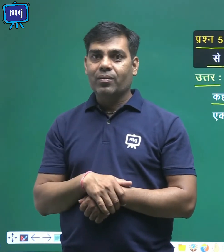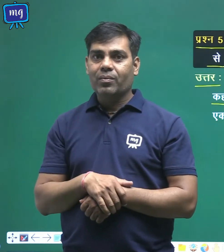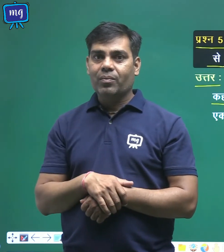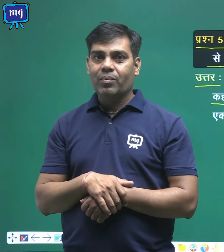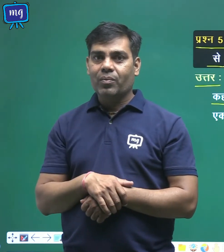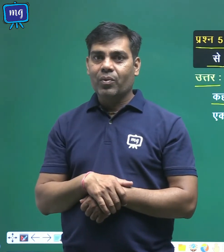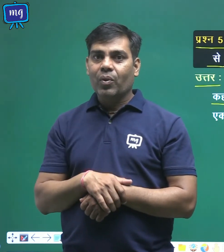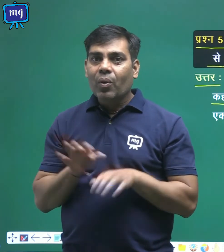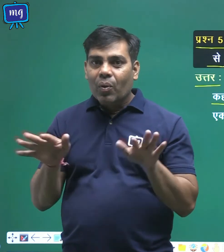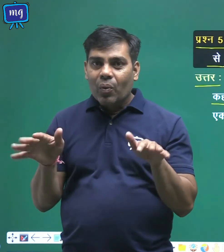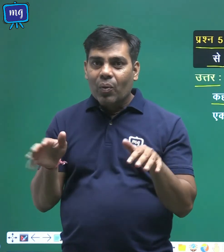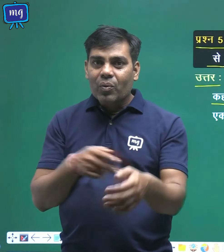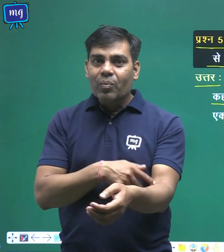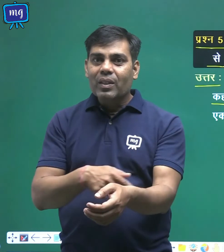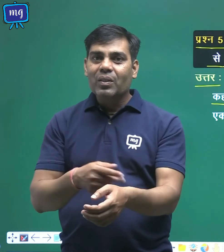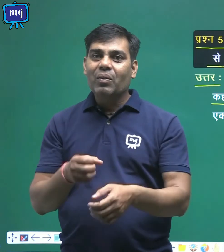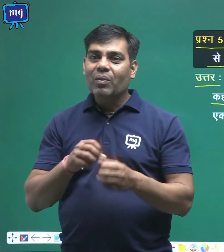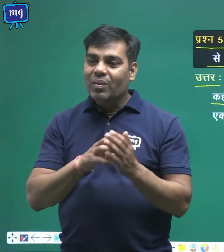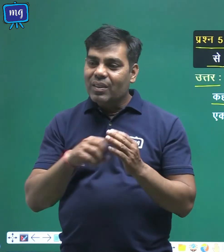कुरज को छोड़ दे